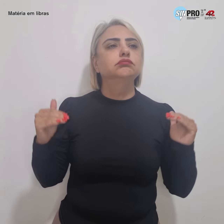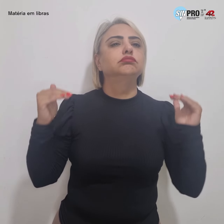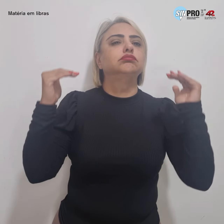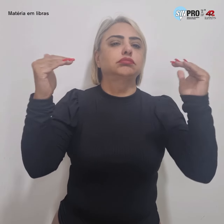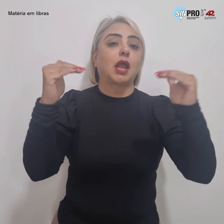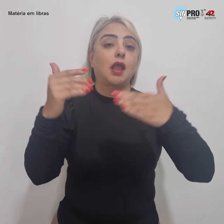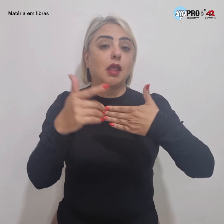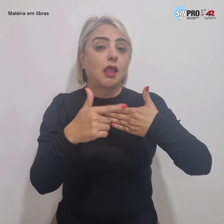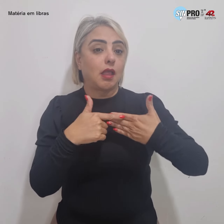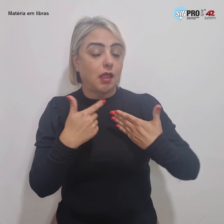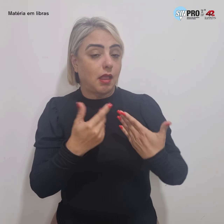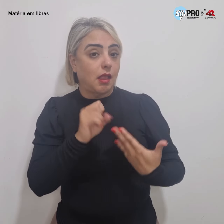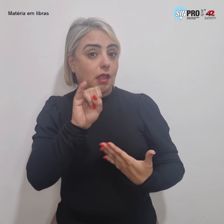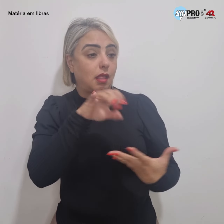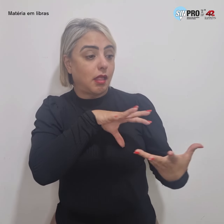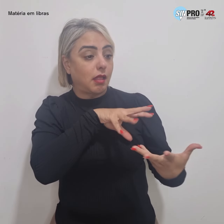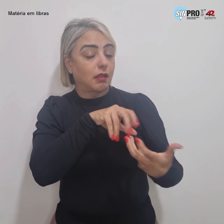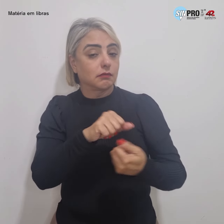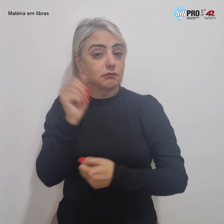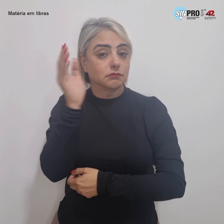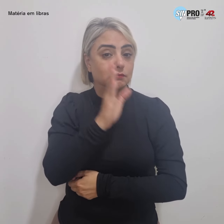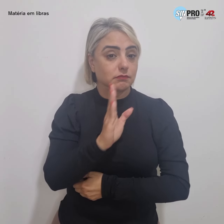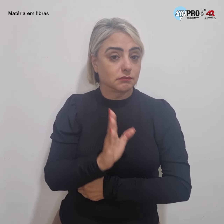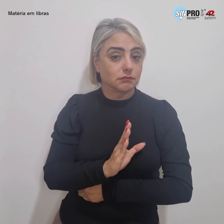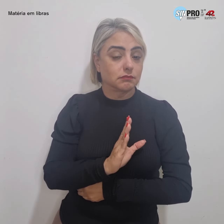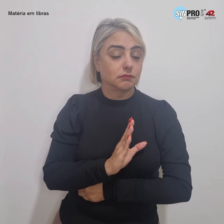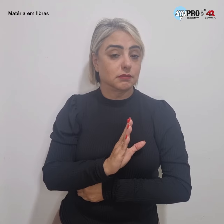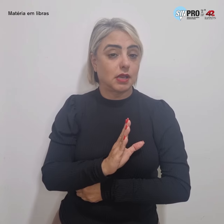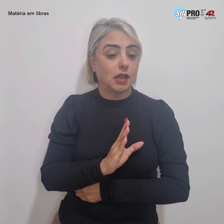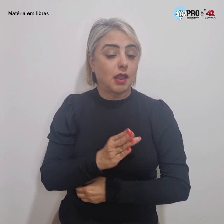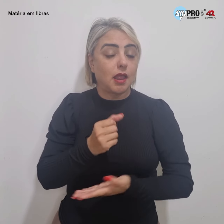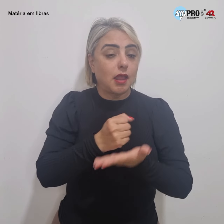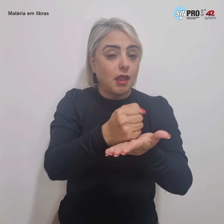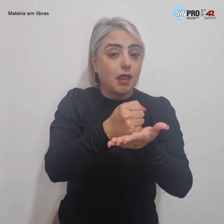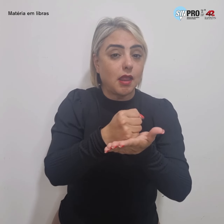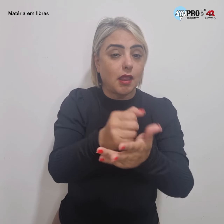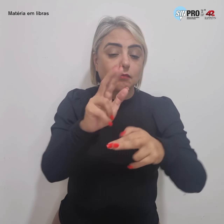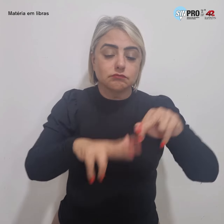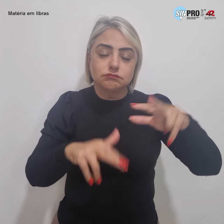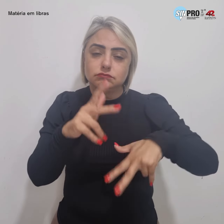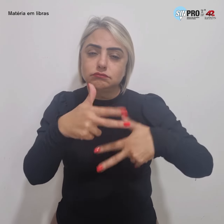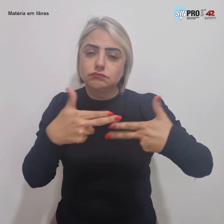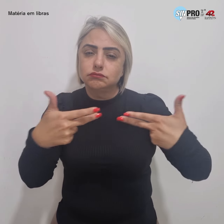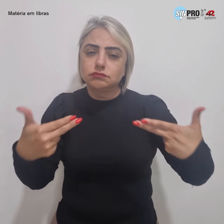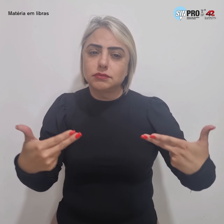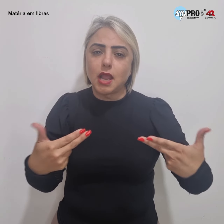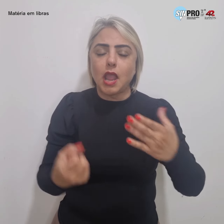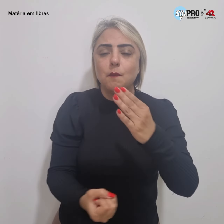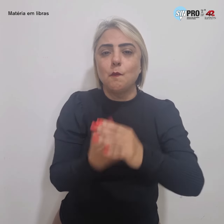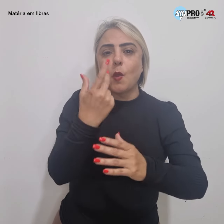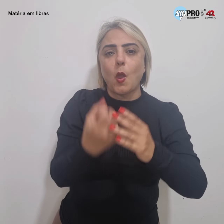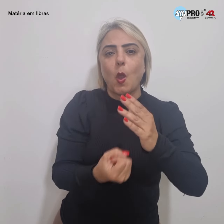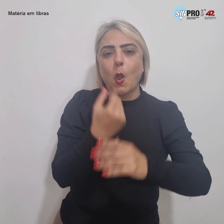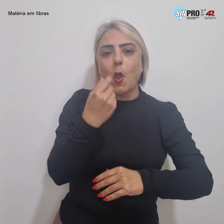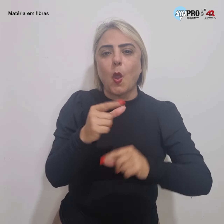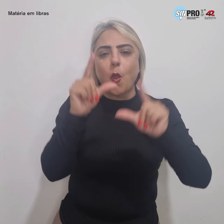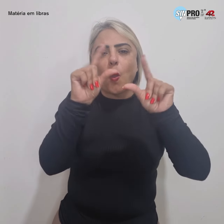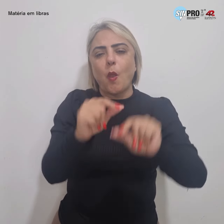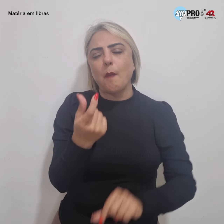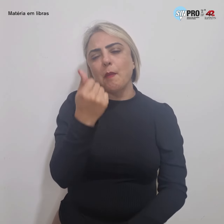papel internacional brasileiro em fornecer matérias-primas e produtos com baixo valor